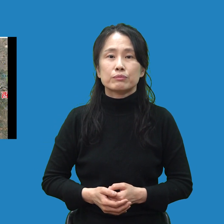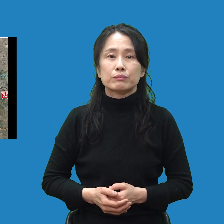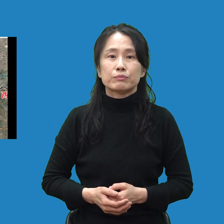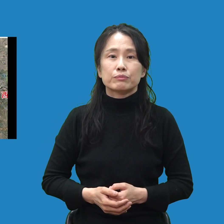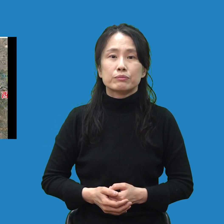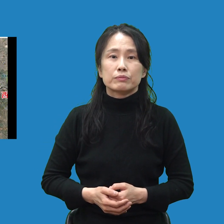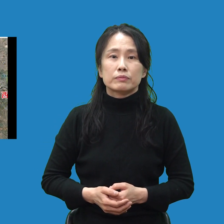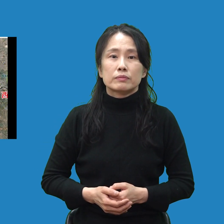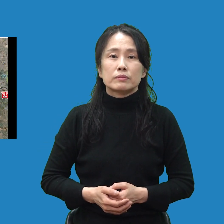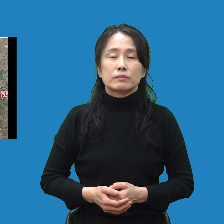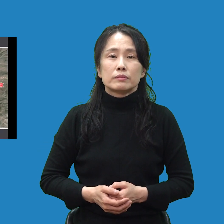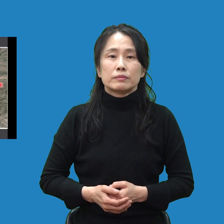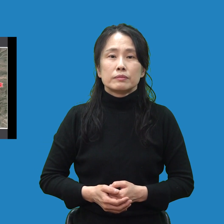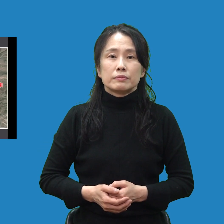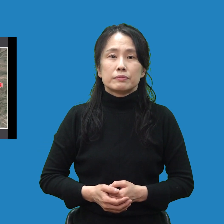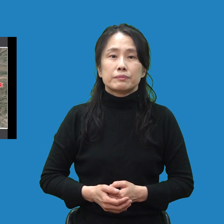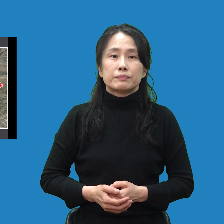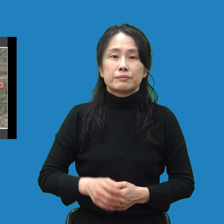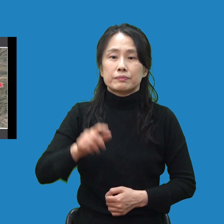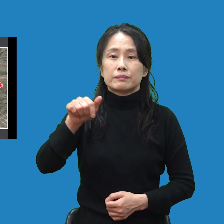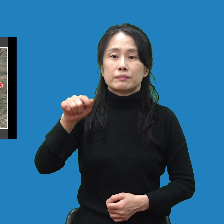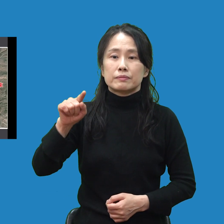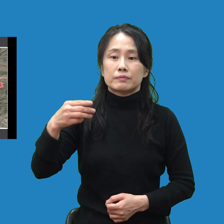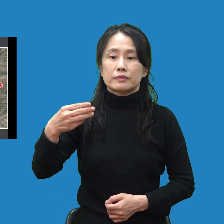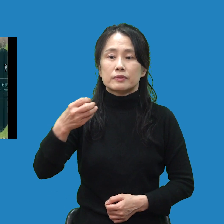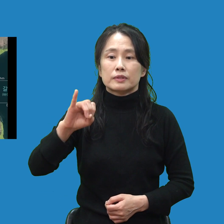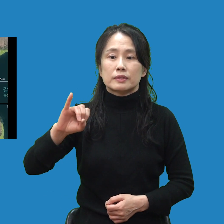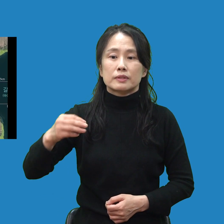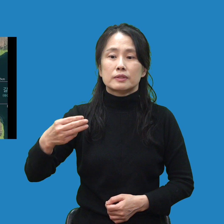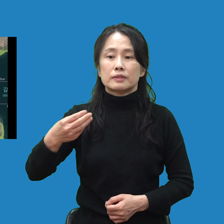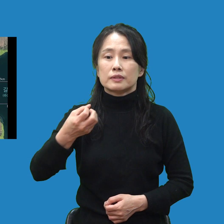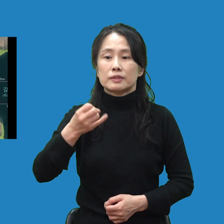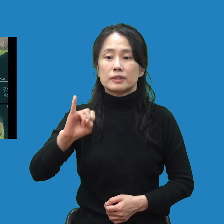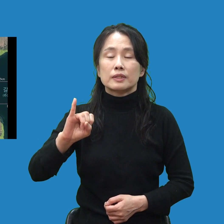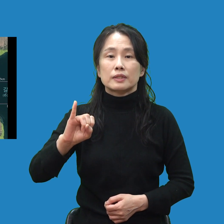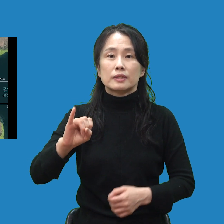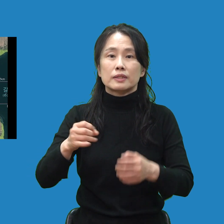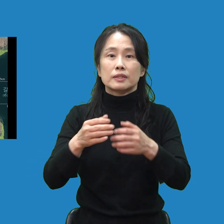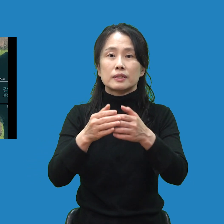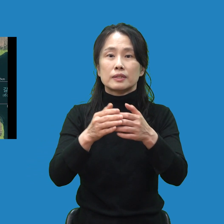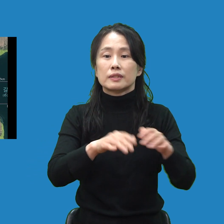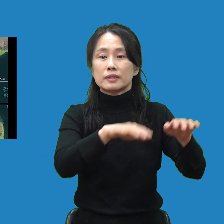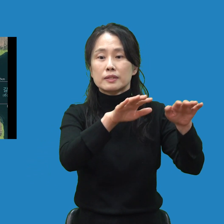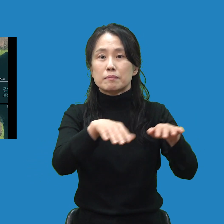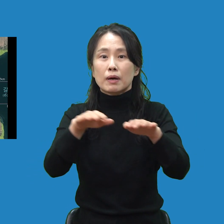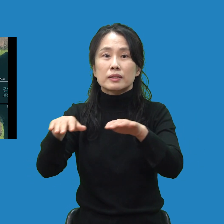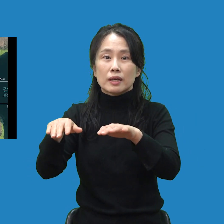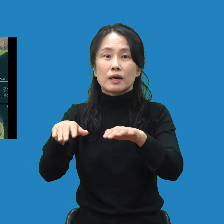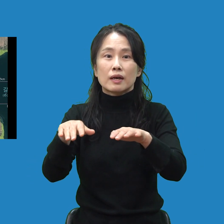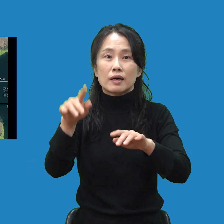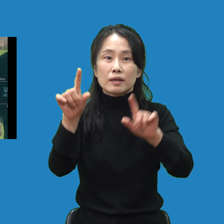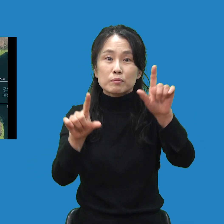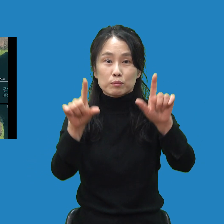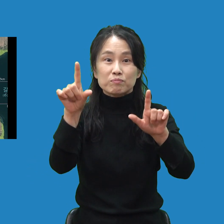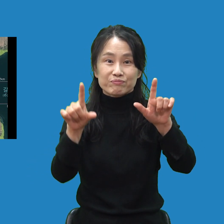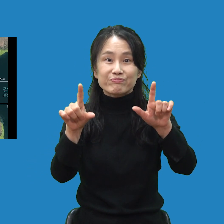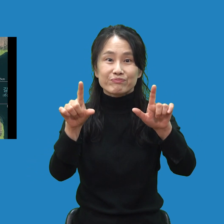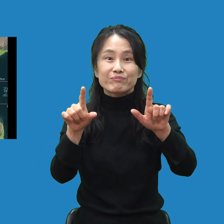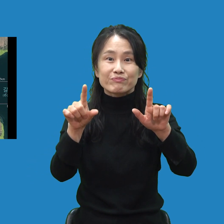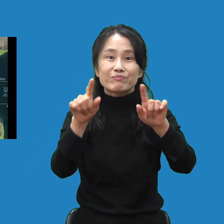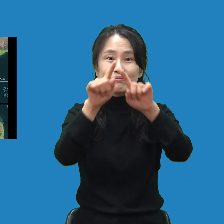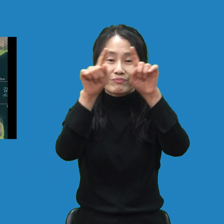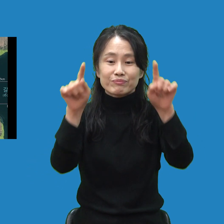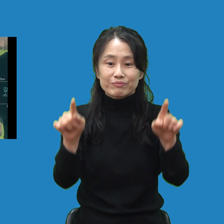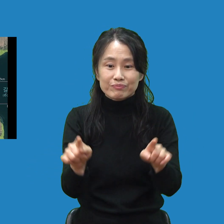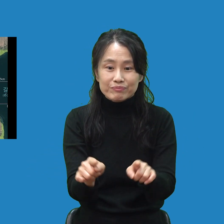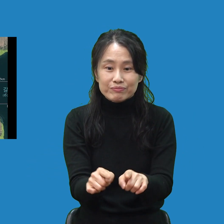여기 이제 갈릴리 바다가 이렇게 있죠. 갈릴리 바다가 이렇게 비파 모양으로